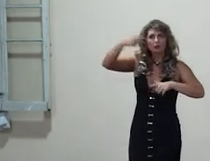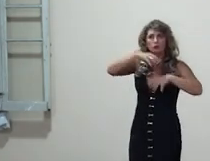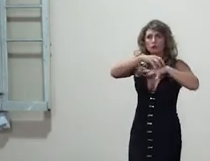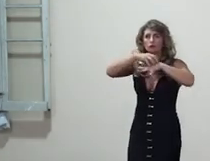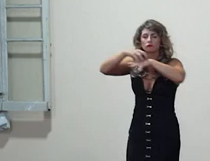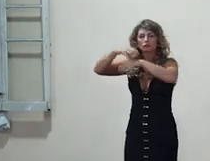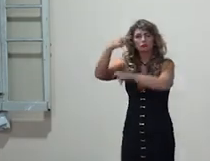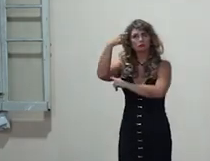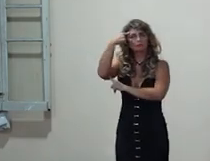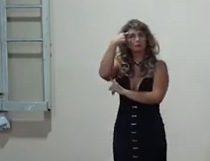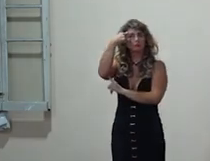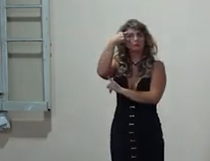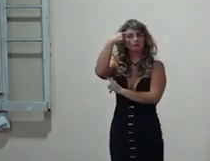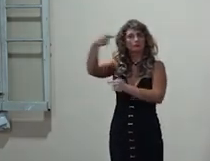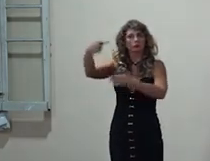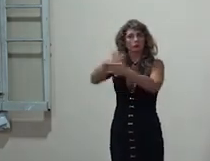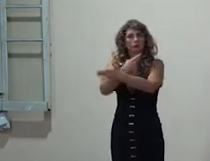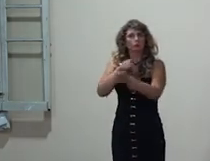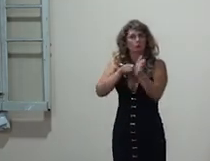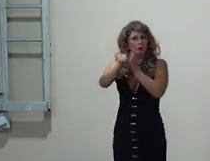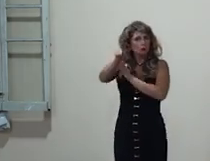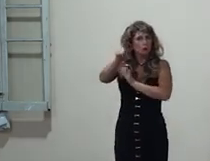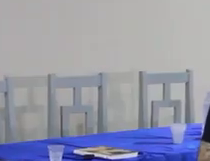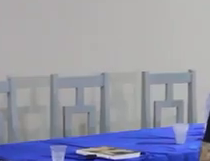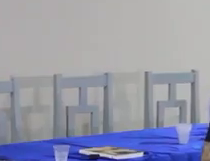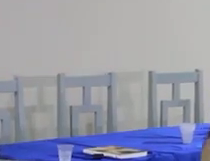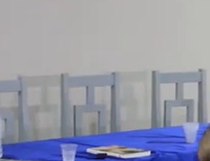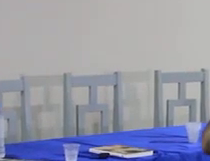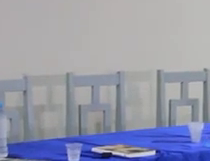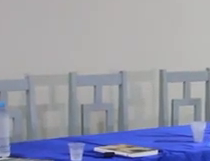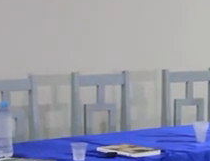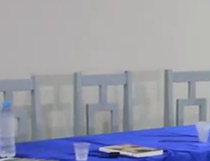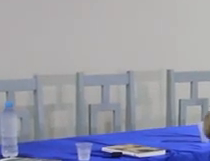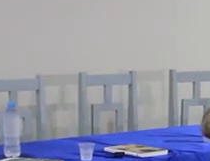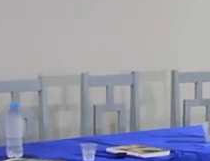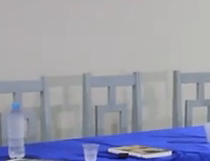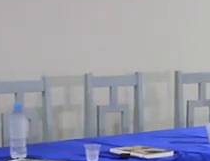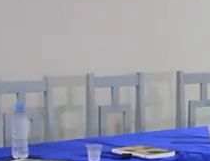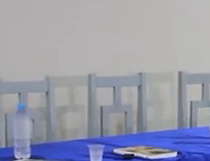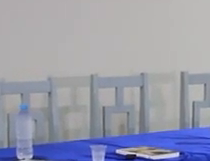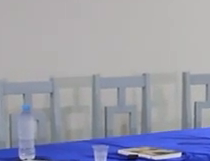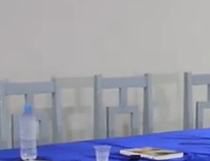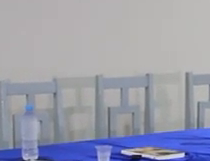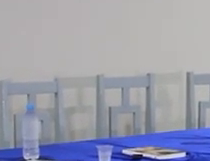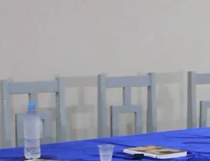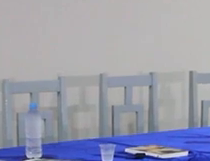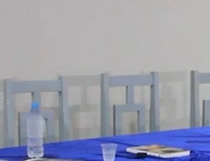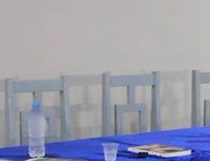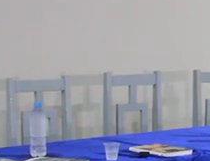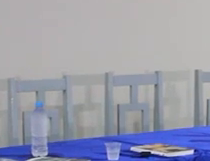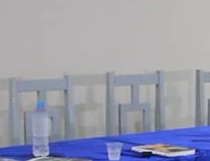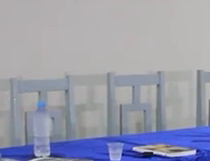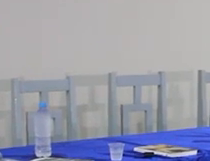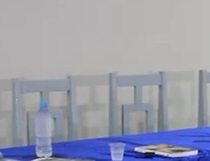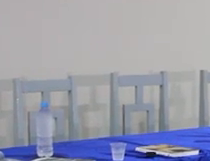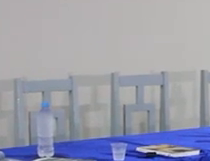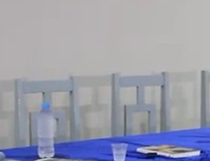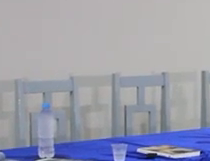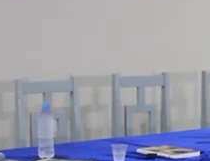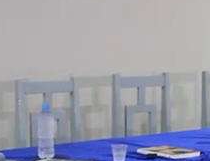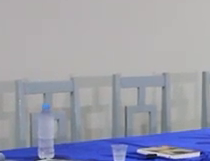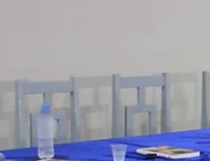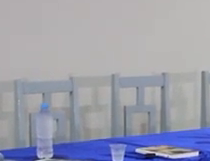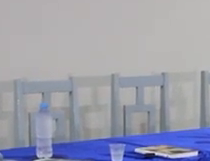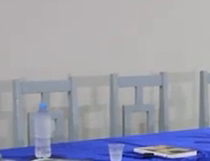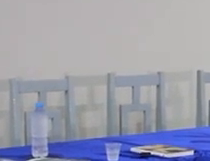turismo na cabeça, eu perguntei para o meu tio, lá na Carlos de Carvalho, ali próximo à Praça Espanha, quase na frente, que se